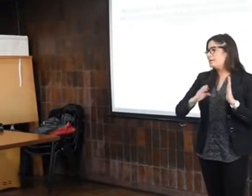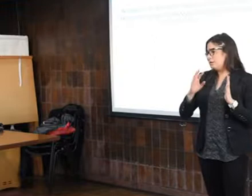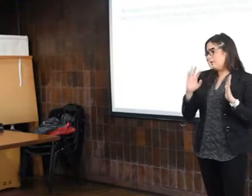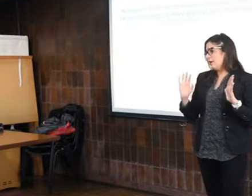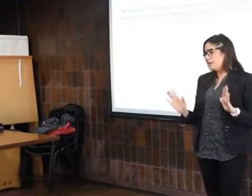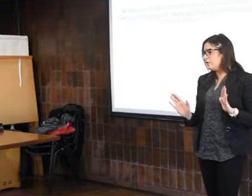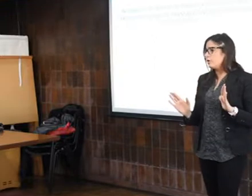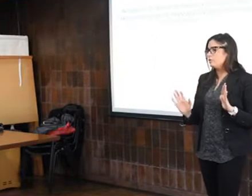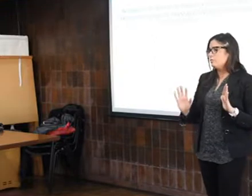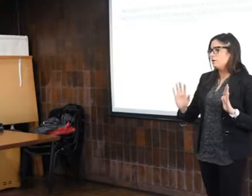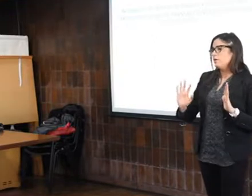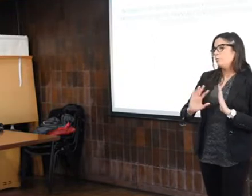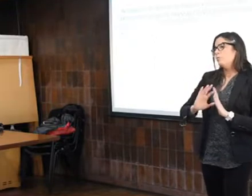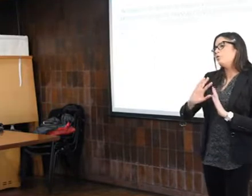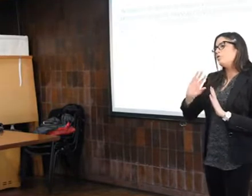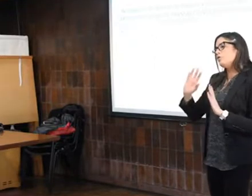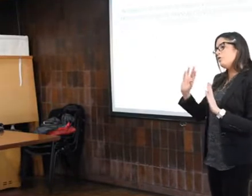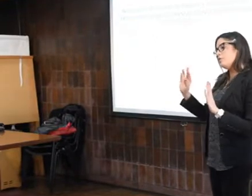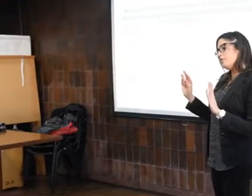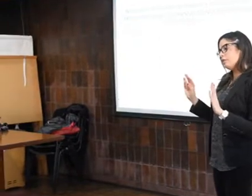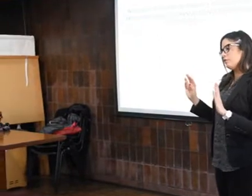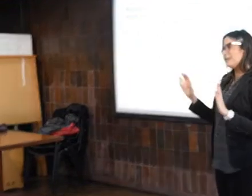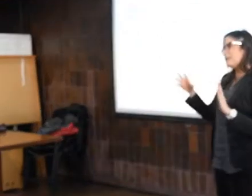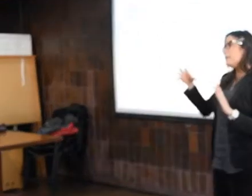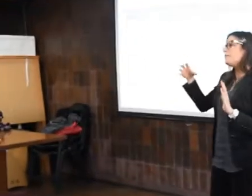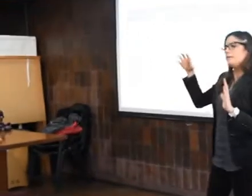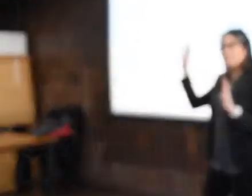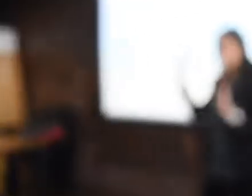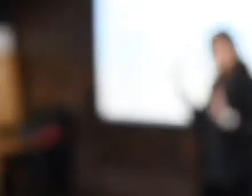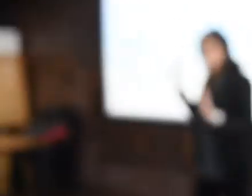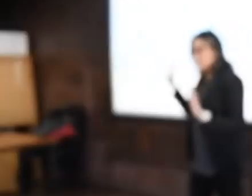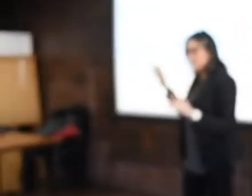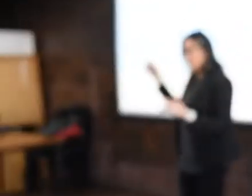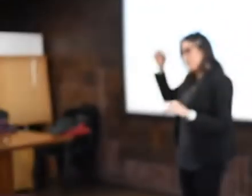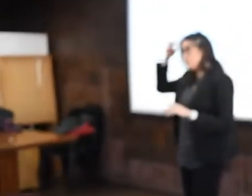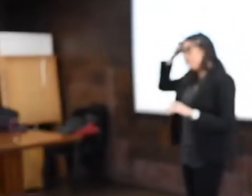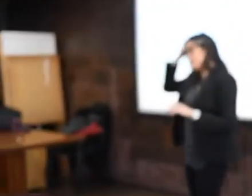ya le digo que son muy chicos cosas